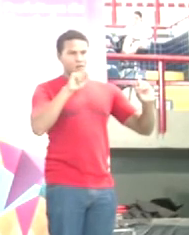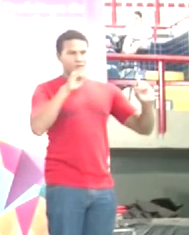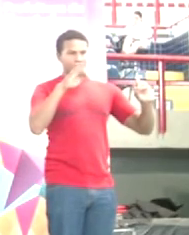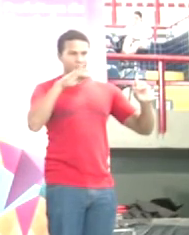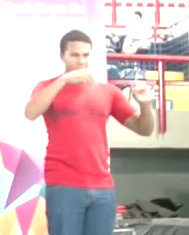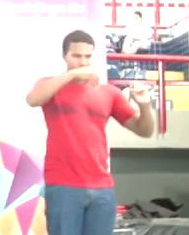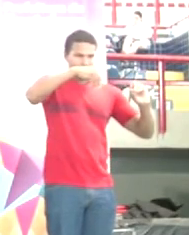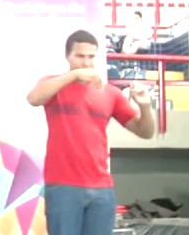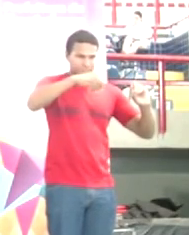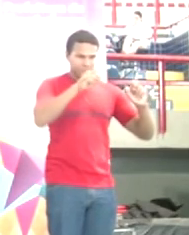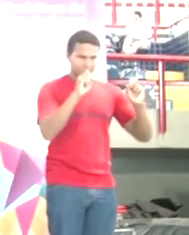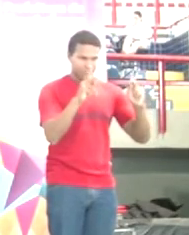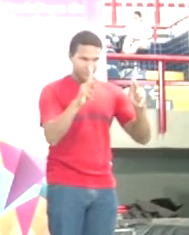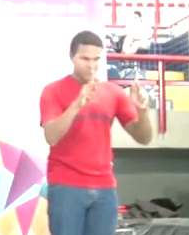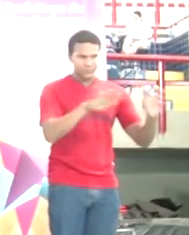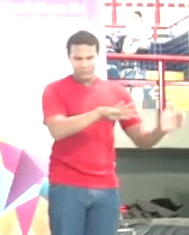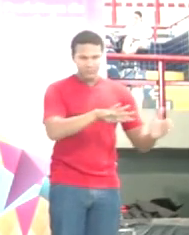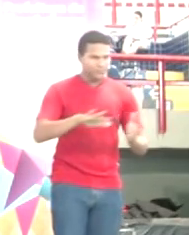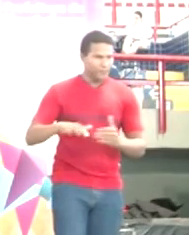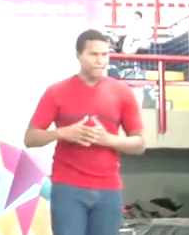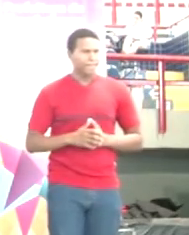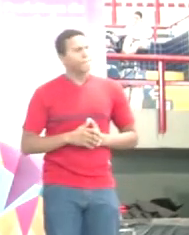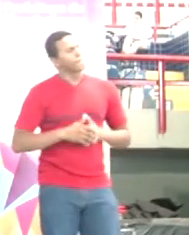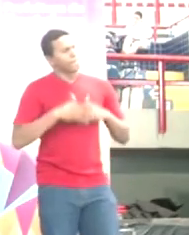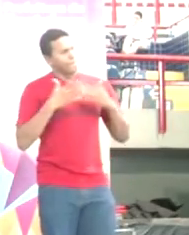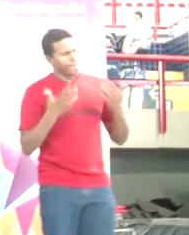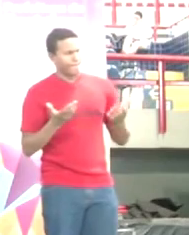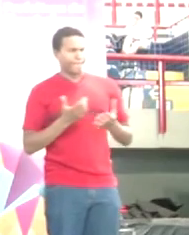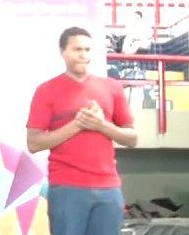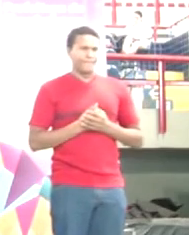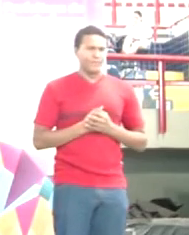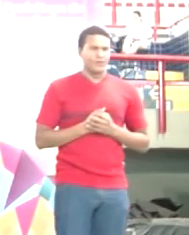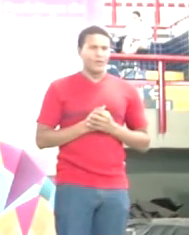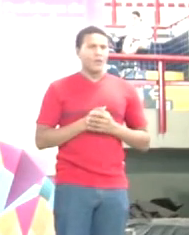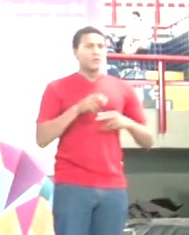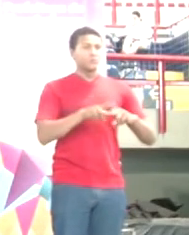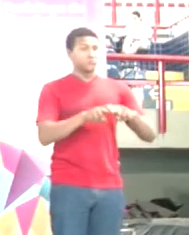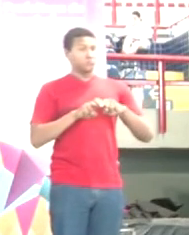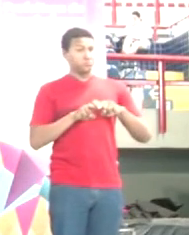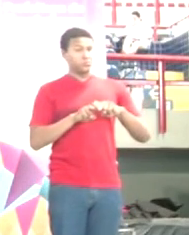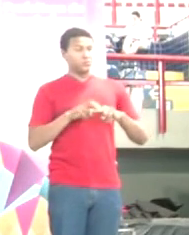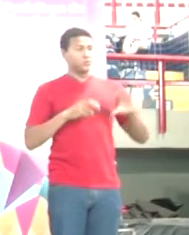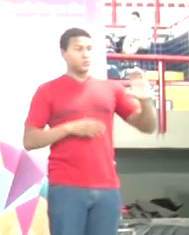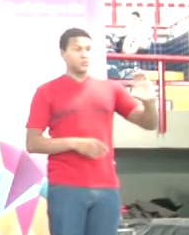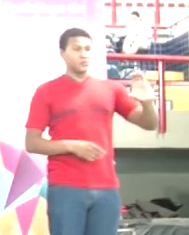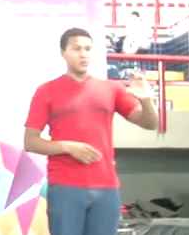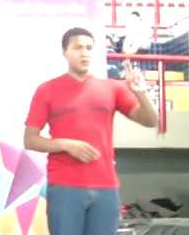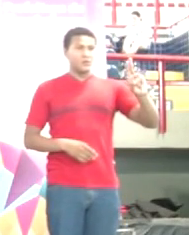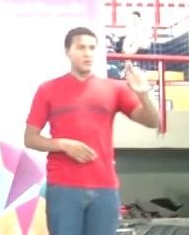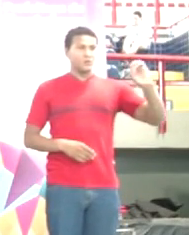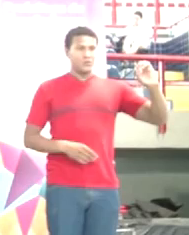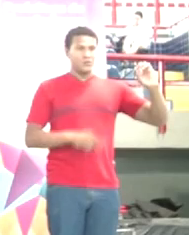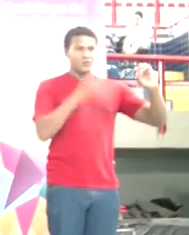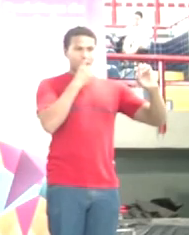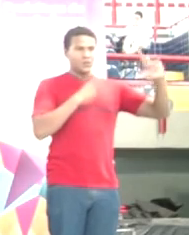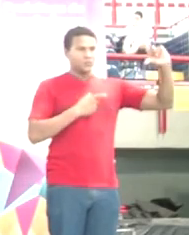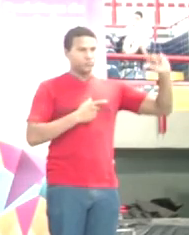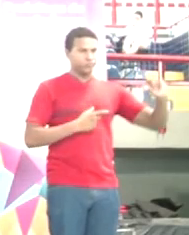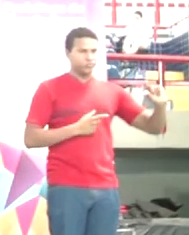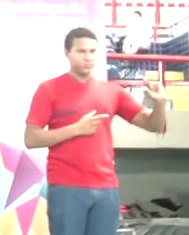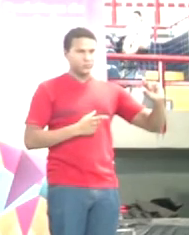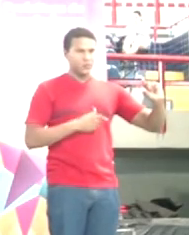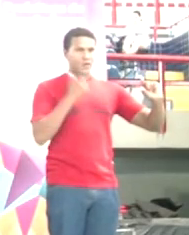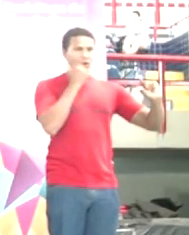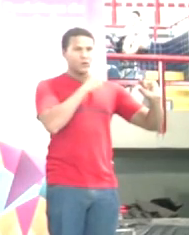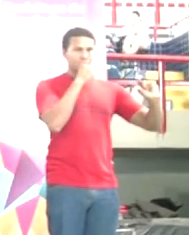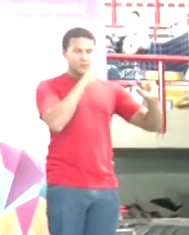Continue. Nessas condições, o óxido é reduzido e ocorre a